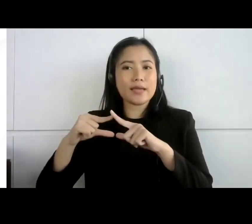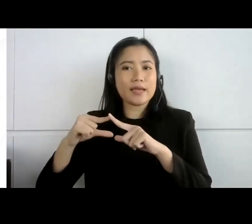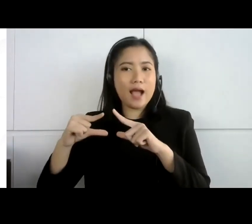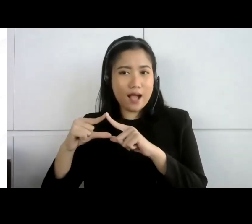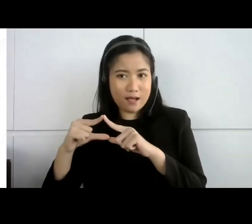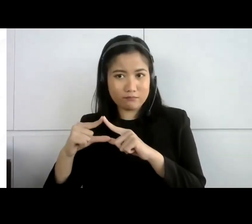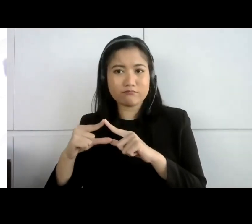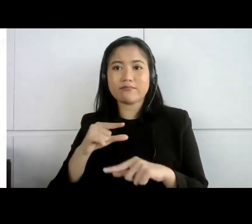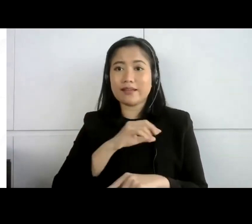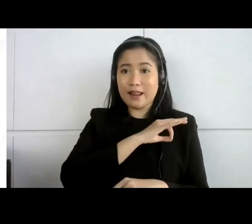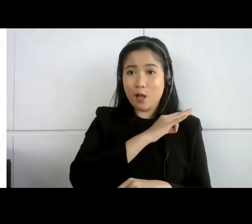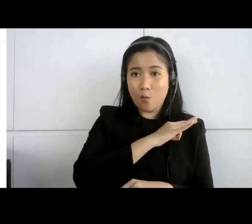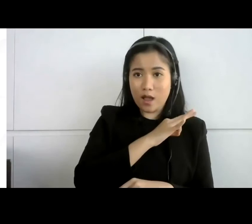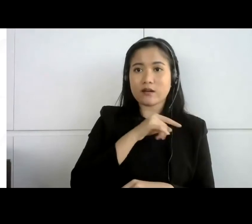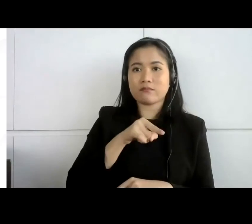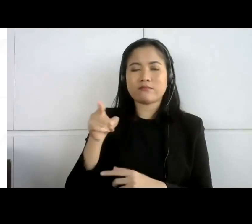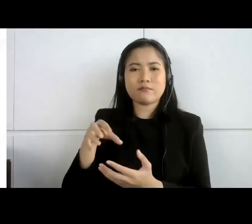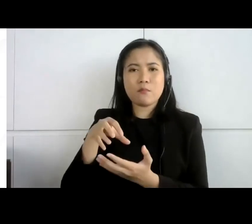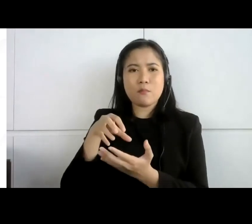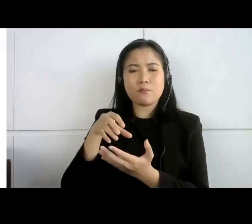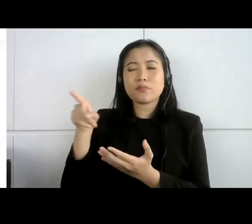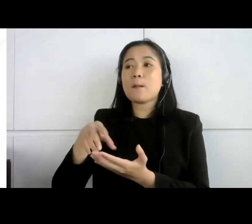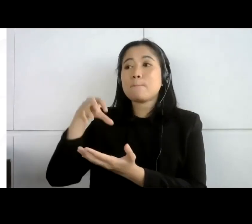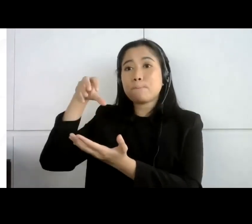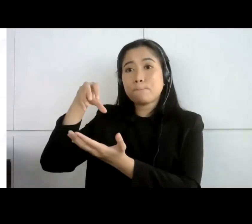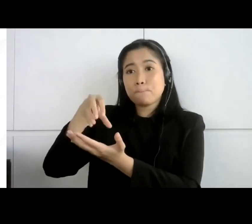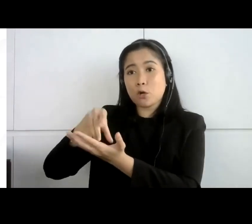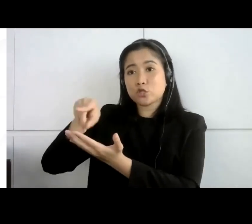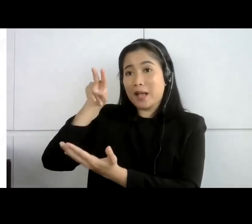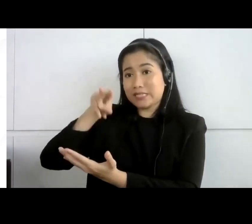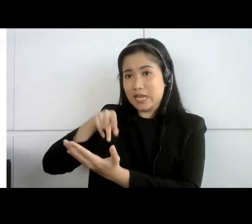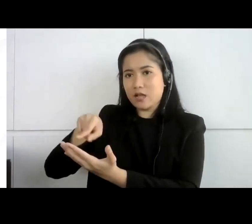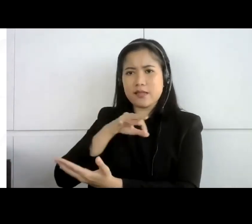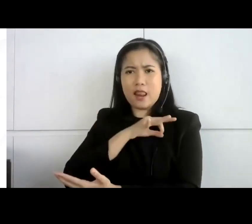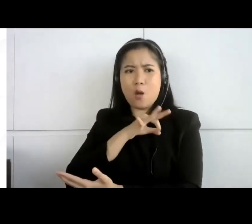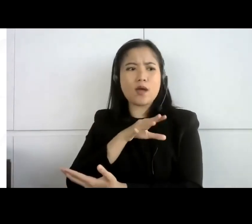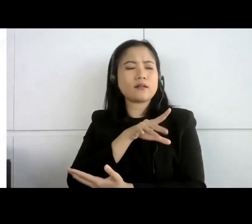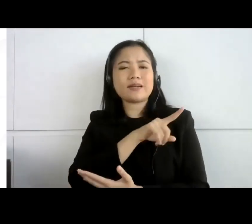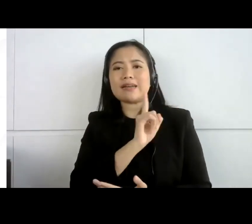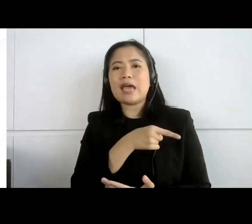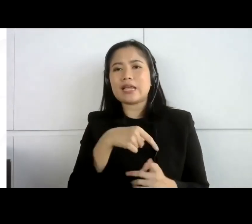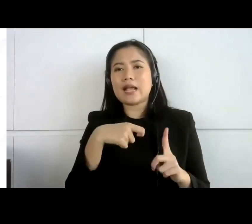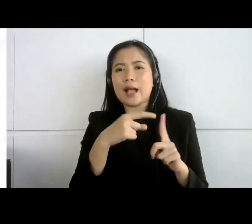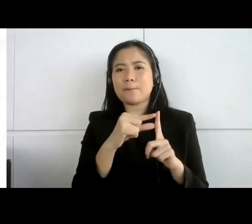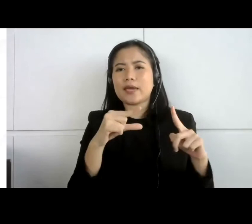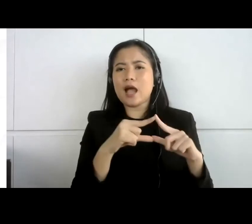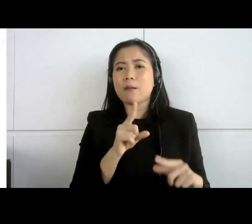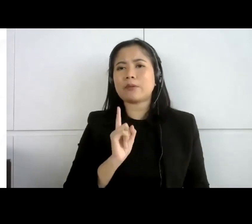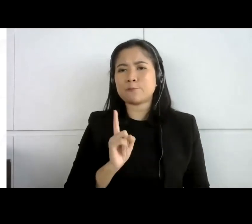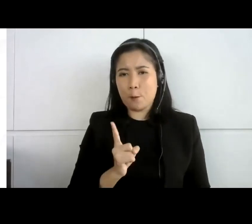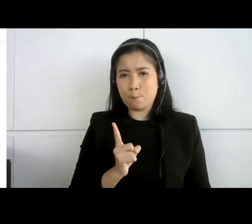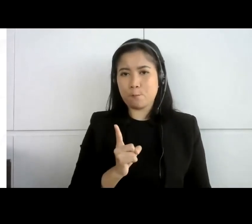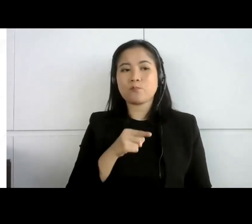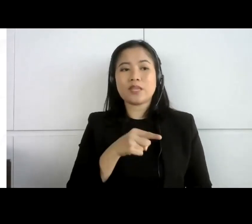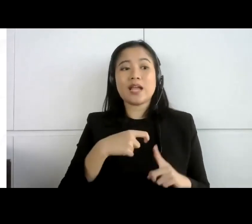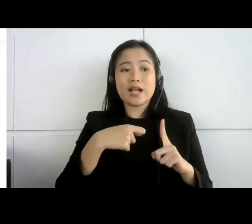relawan pos baca ini diambil dari KPA? Kebetulan KPA itu terjun sebagai